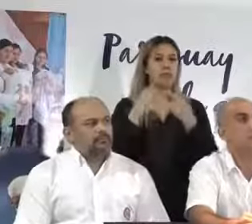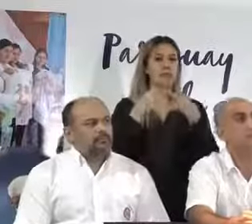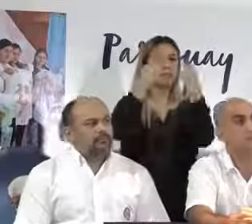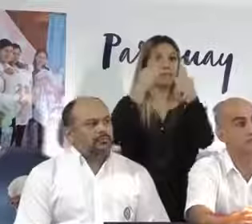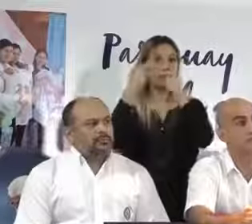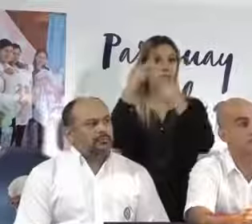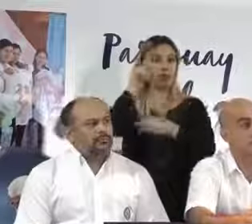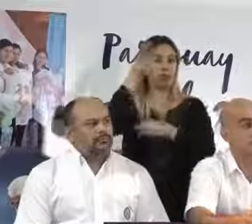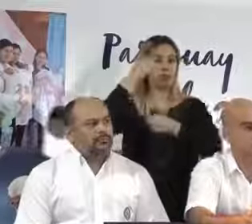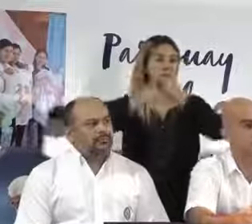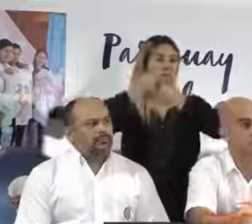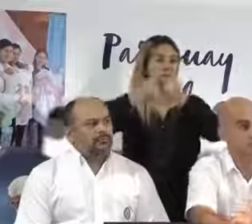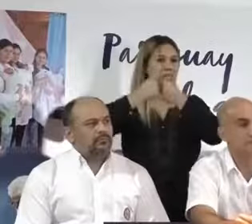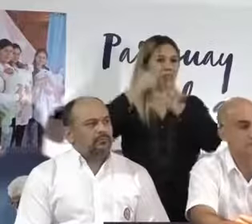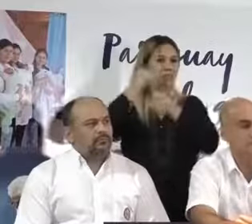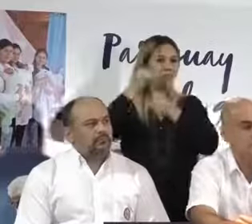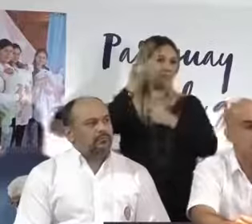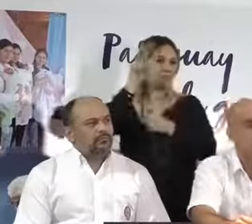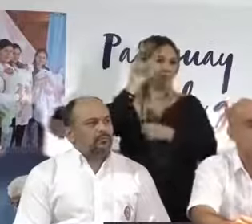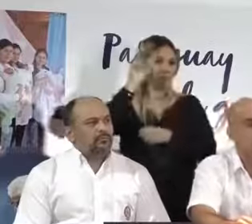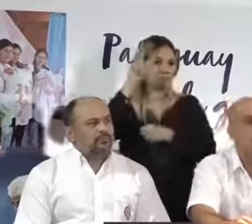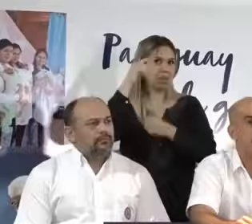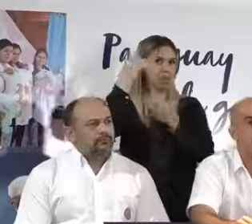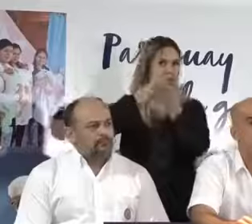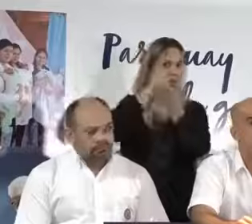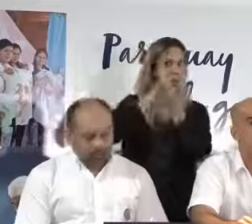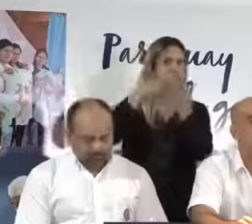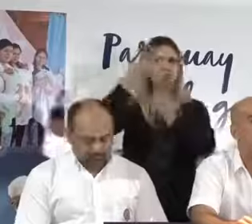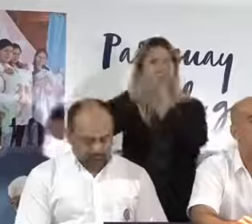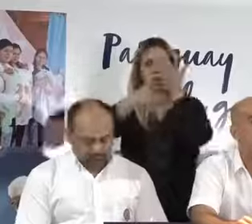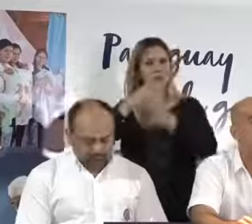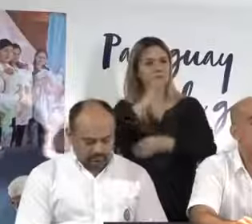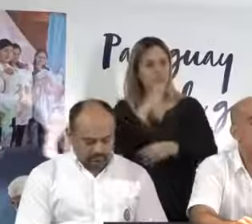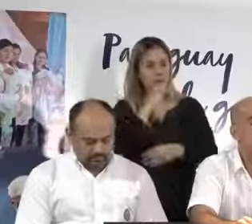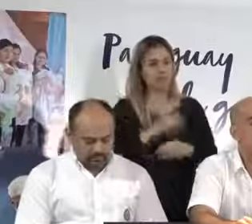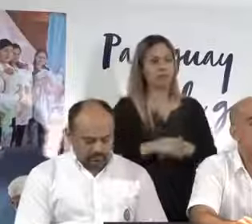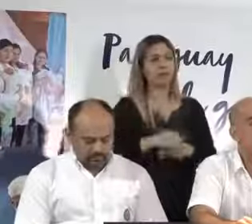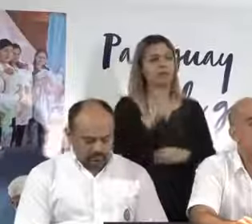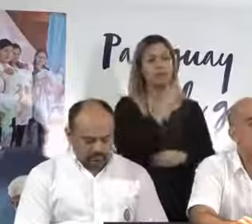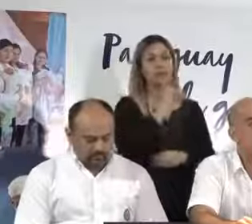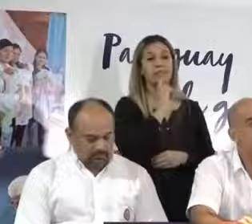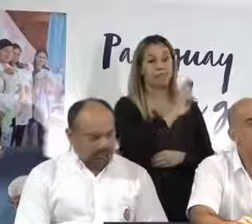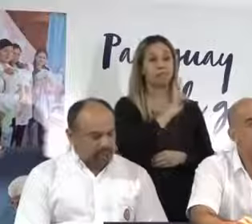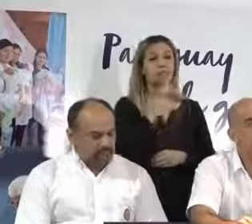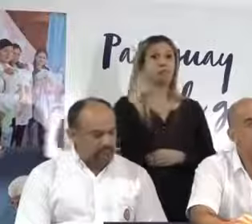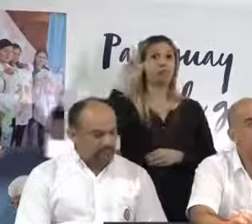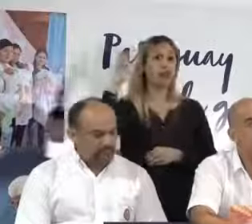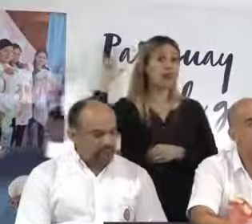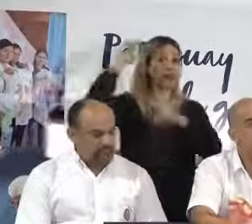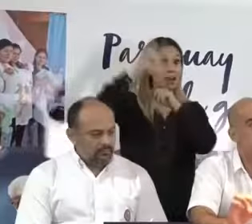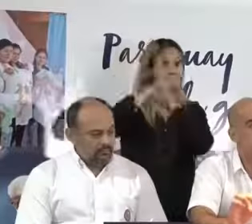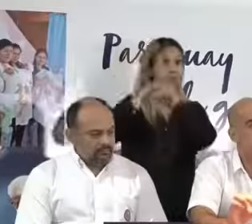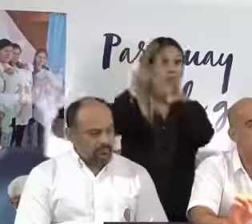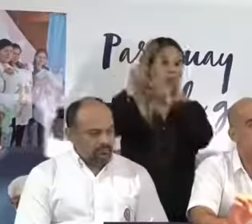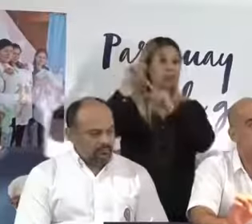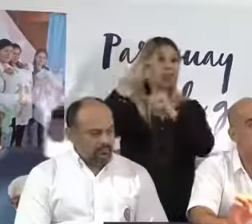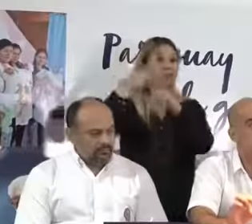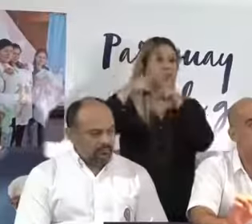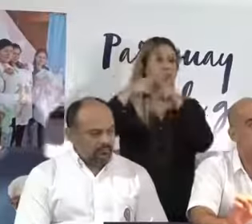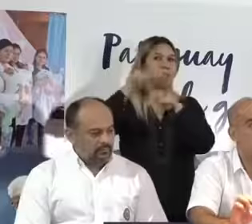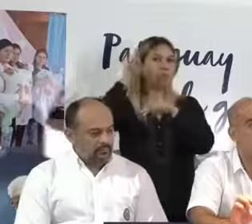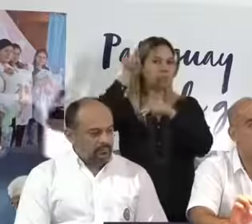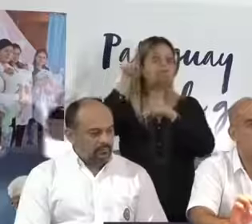empresa va a colaborar? ¿Cómo está trabajando el Ministerio de Salud? Sí, se hace un contacto con la compañía aérea, se establece el asiento